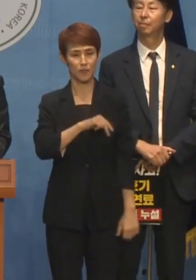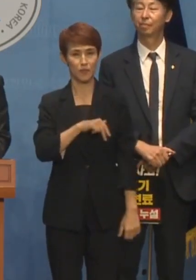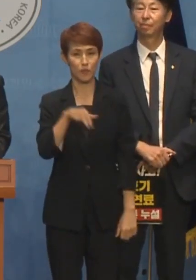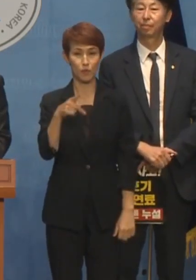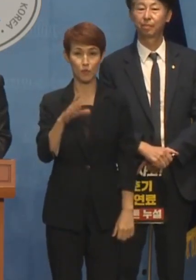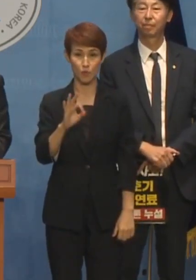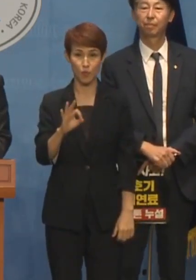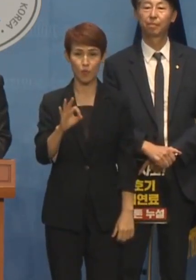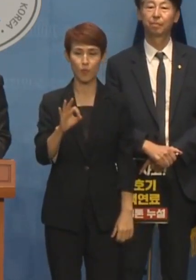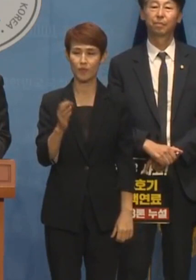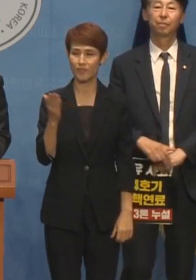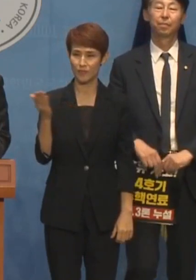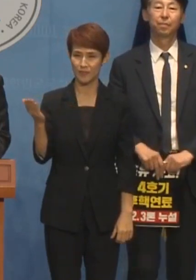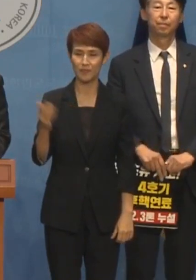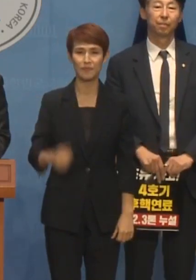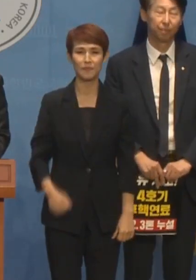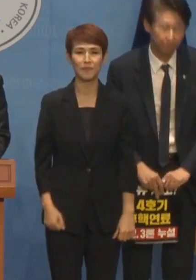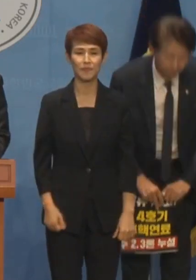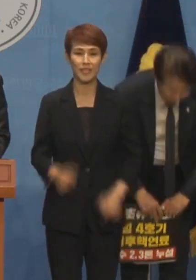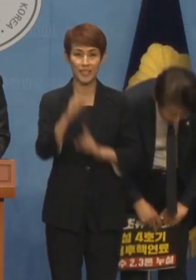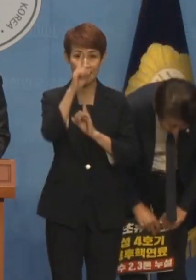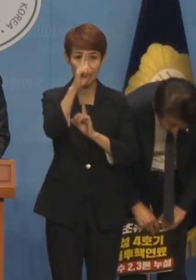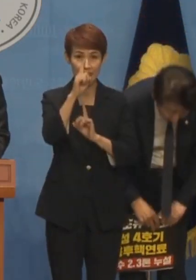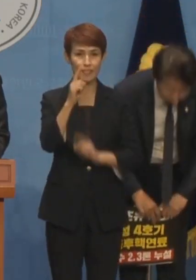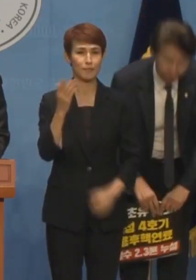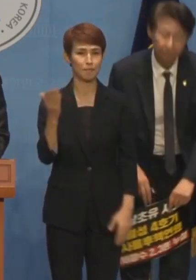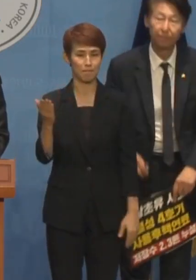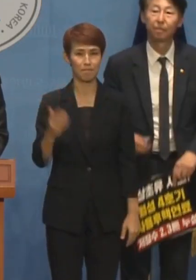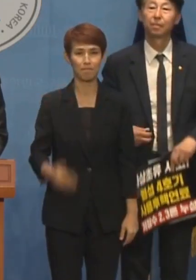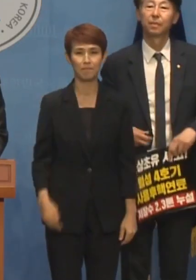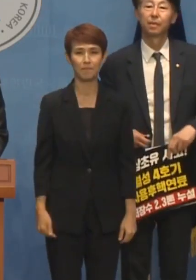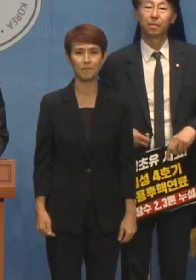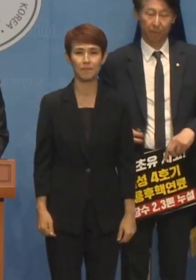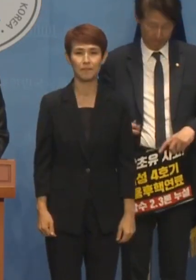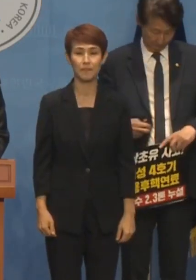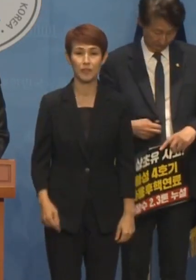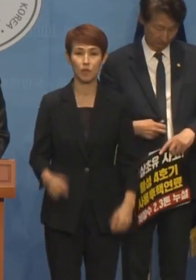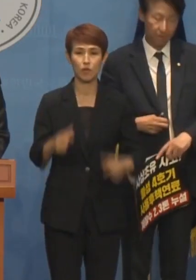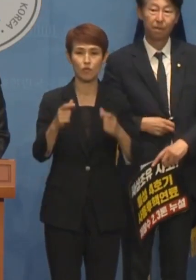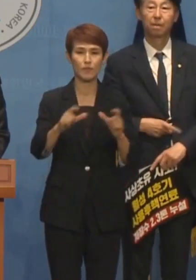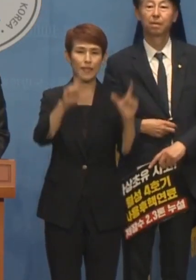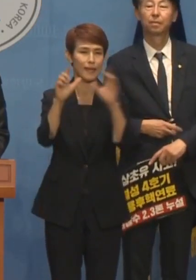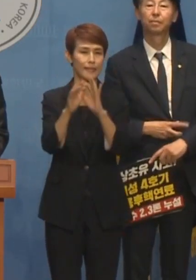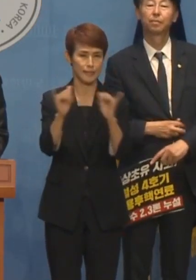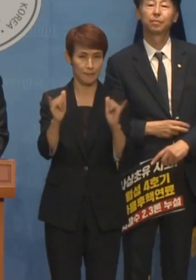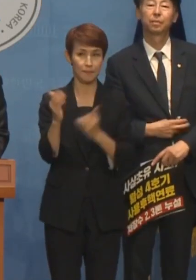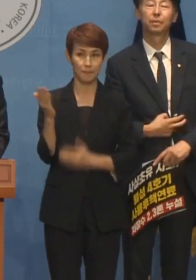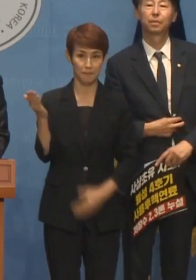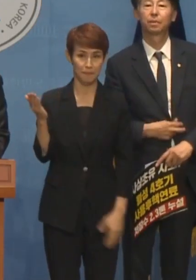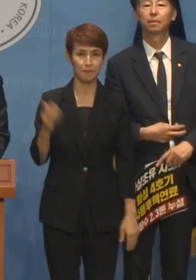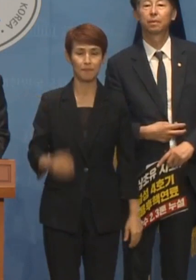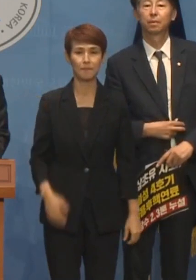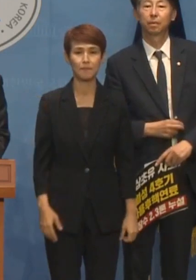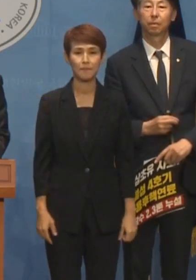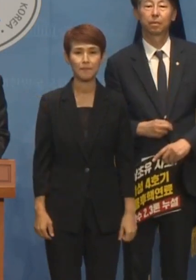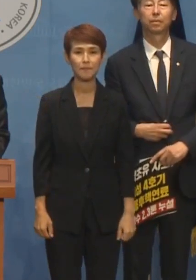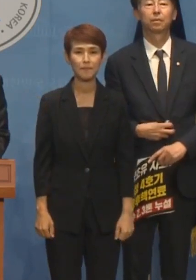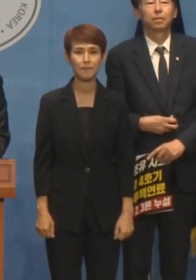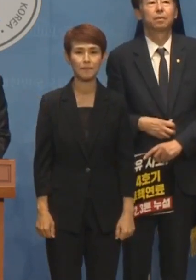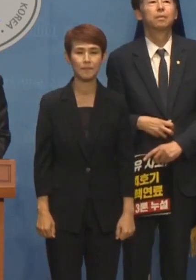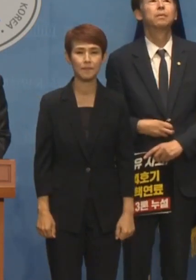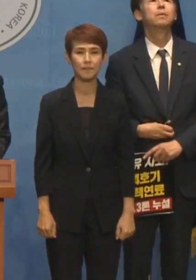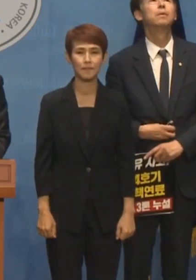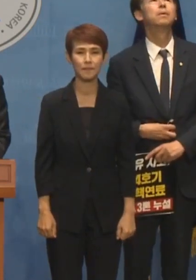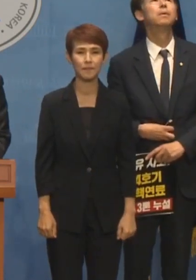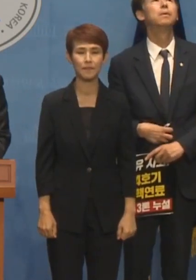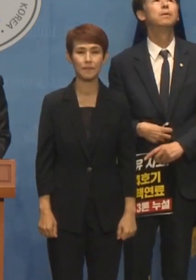모셨습니다. 이훈기 의원님 모셨습니다. 그리고 월성주민 황분희 선생님 모셨습니다.